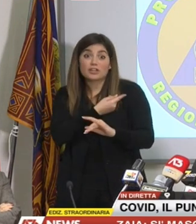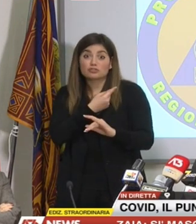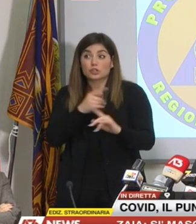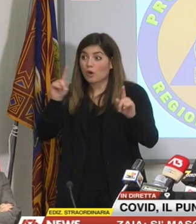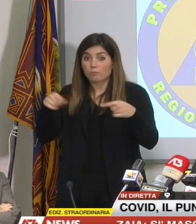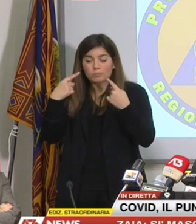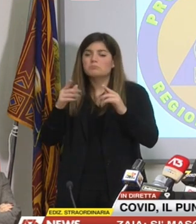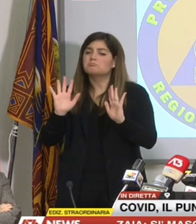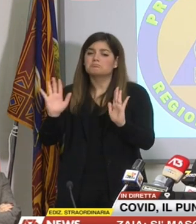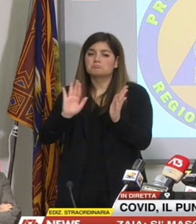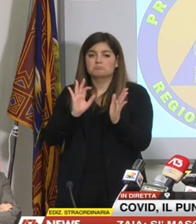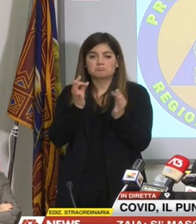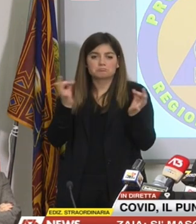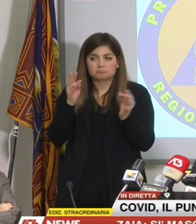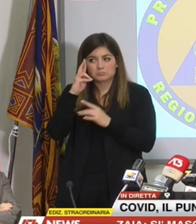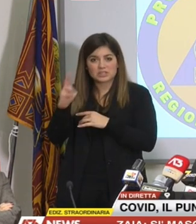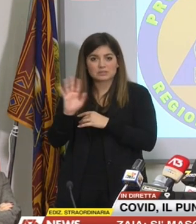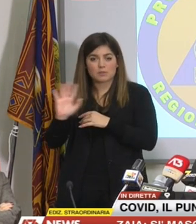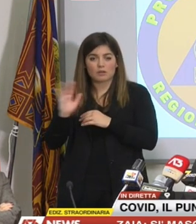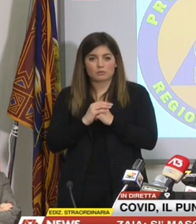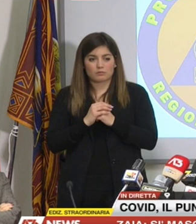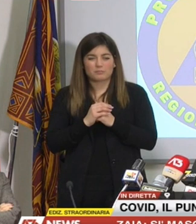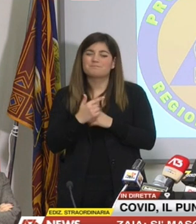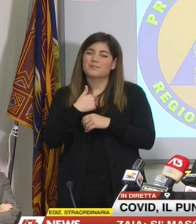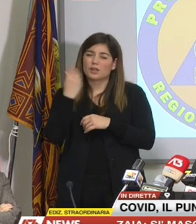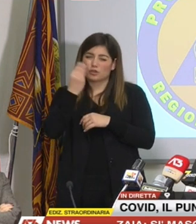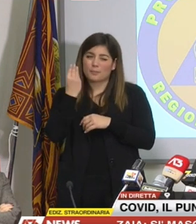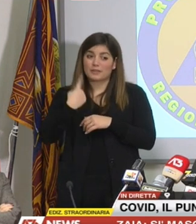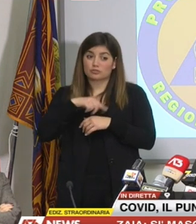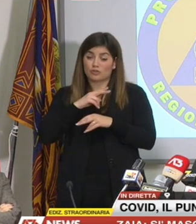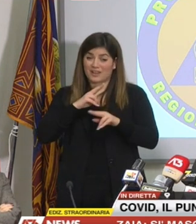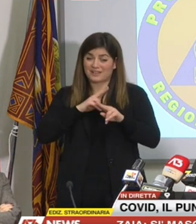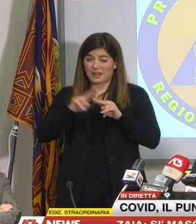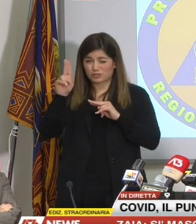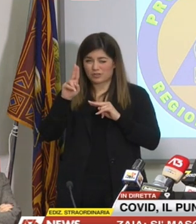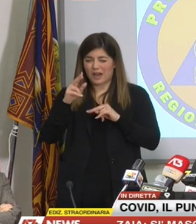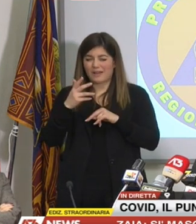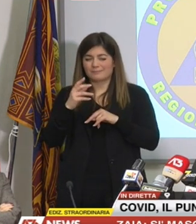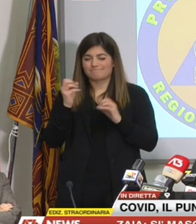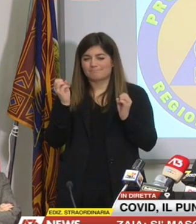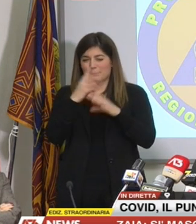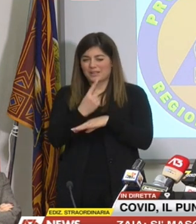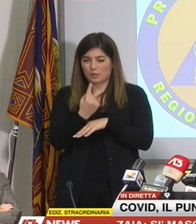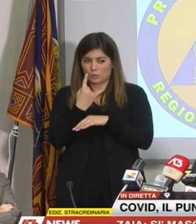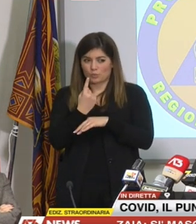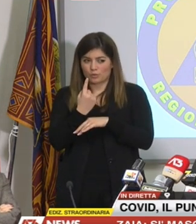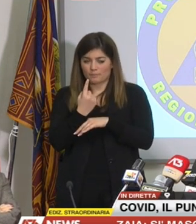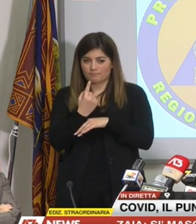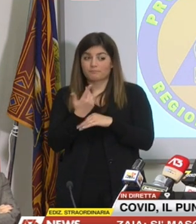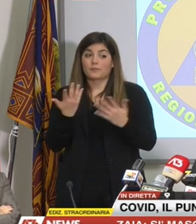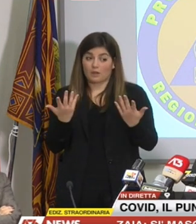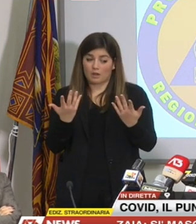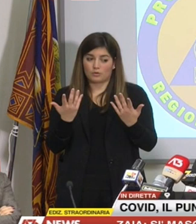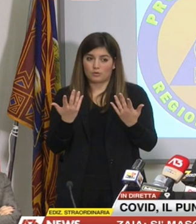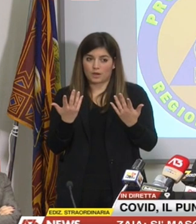l'impressione che non si sia valutato un aspetto a livello nazionale, a parte che ho 120 milioni di siringhe, scrivete